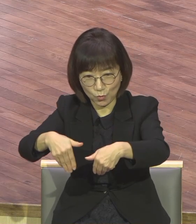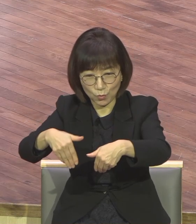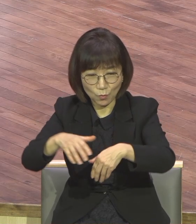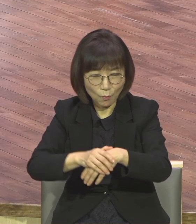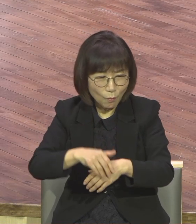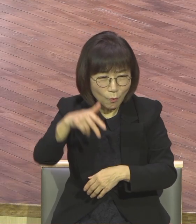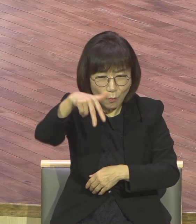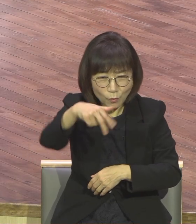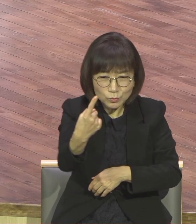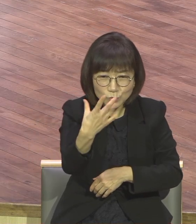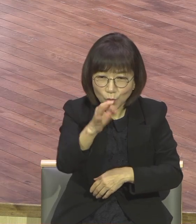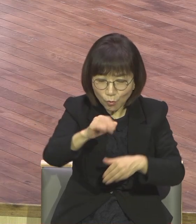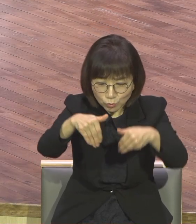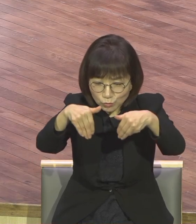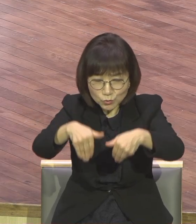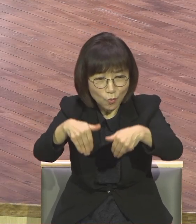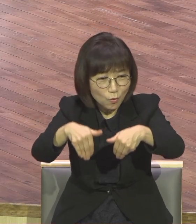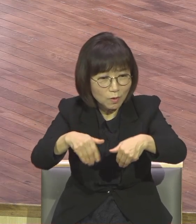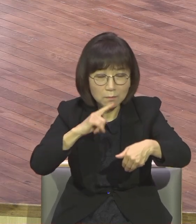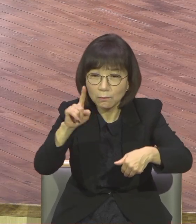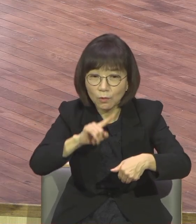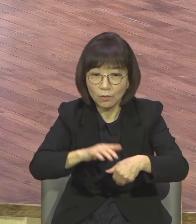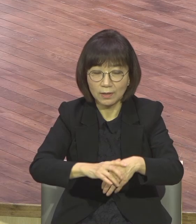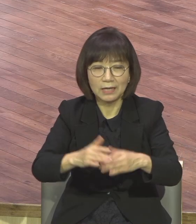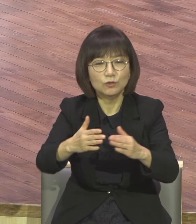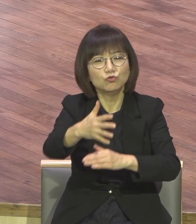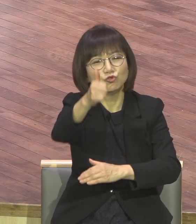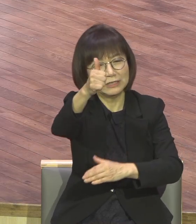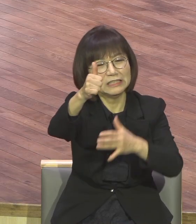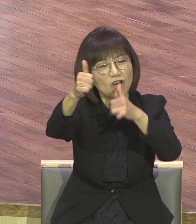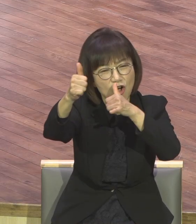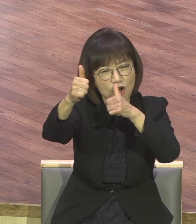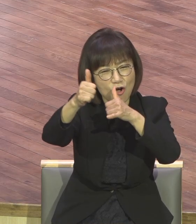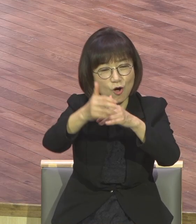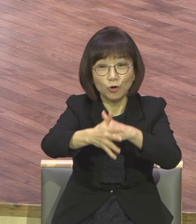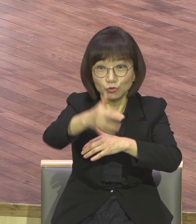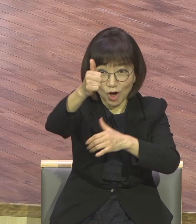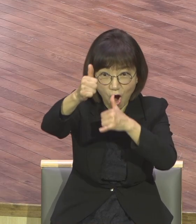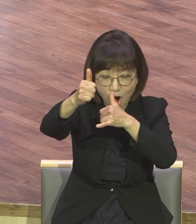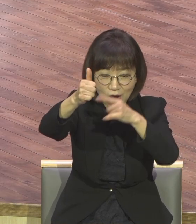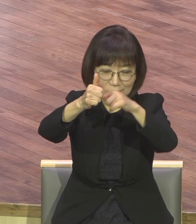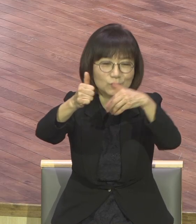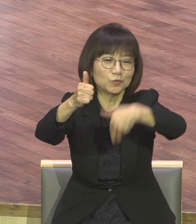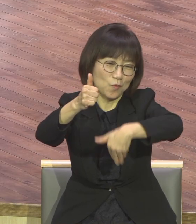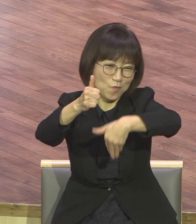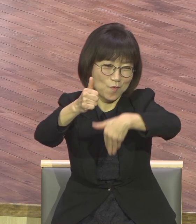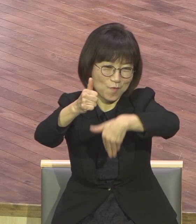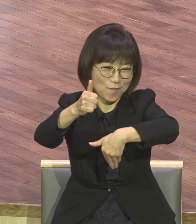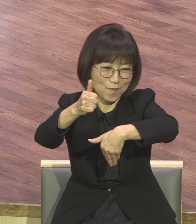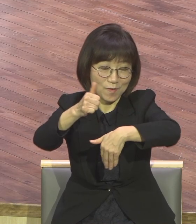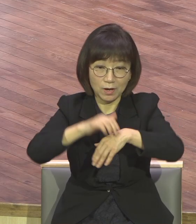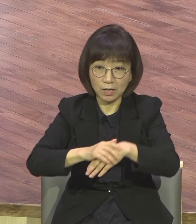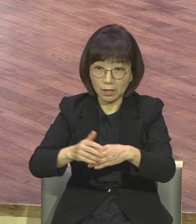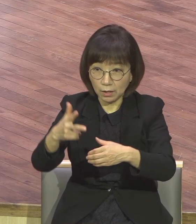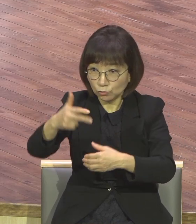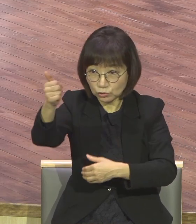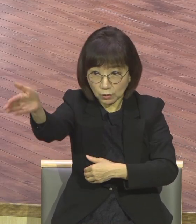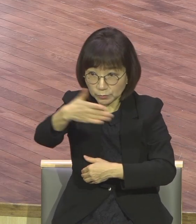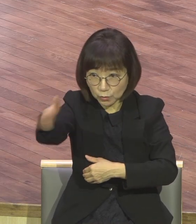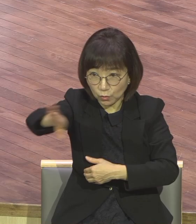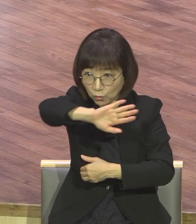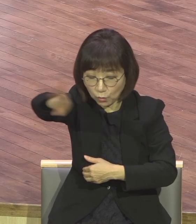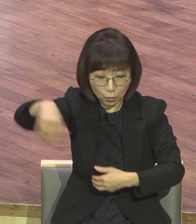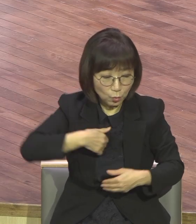종이라는 말은요, 따를 대상이 있다라는 의미가 붙어 있습니다. 그래서 종이라고 하는 말은 홀로 사용되지